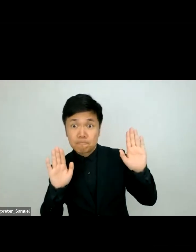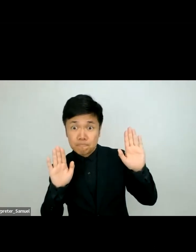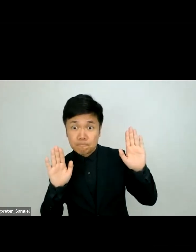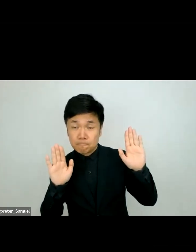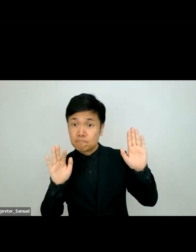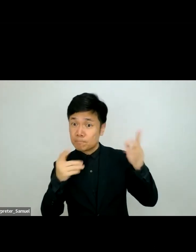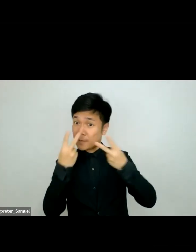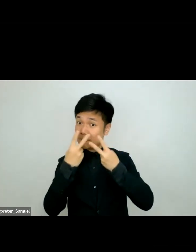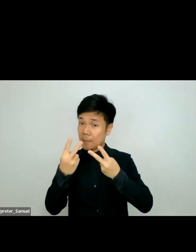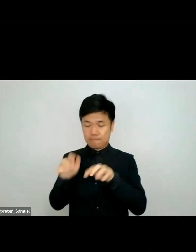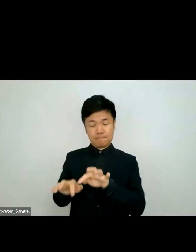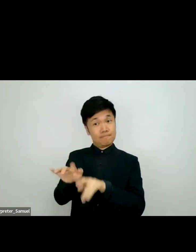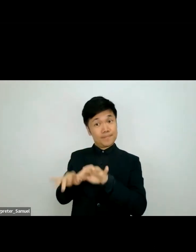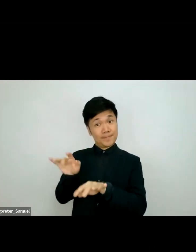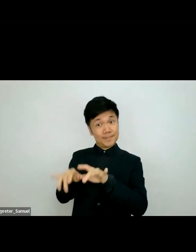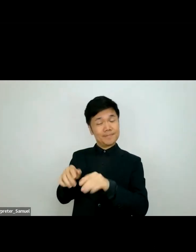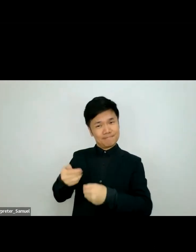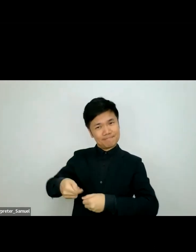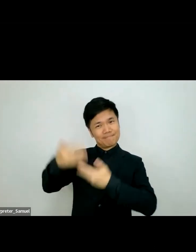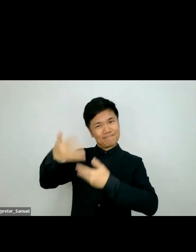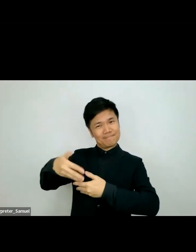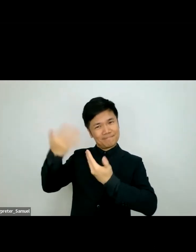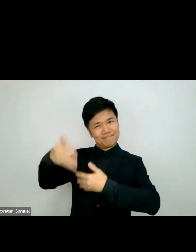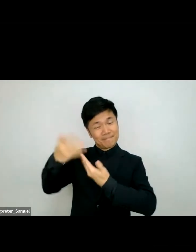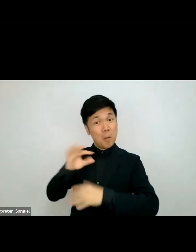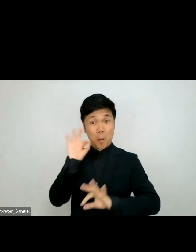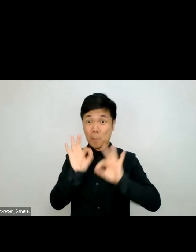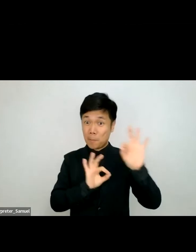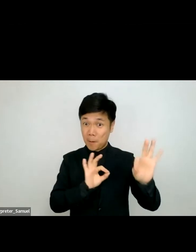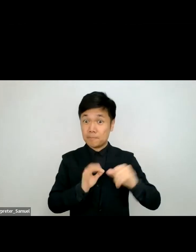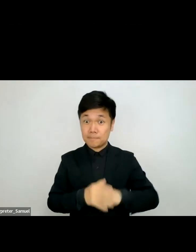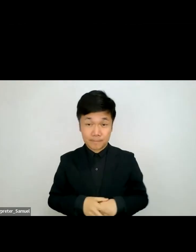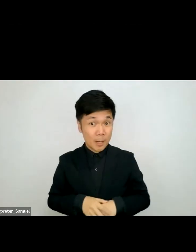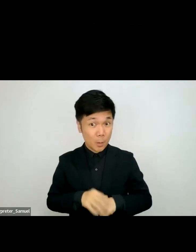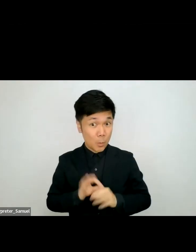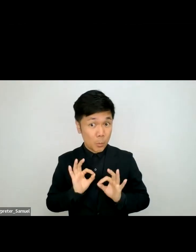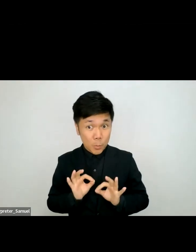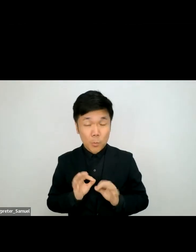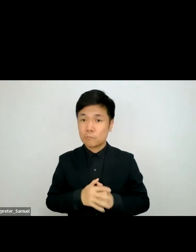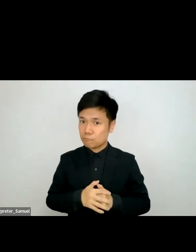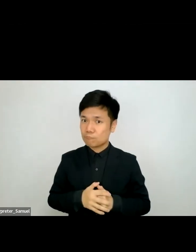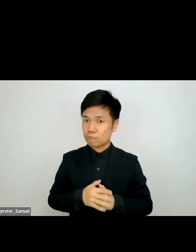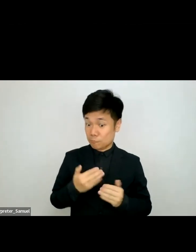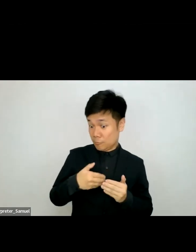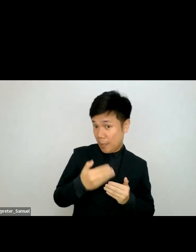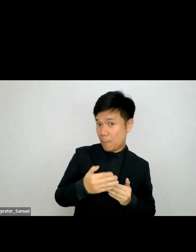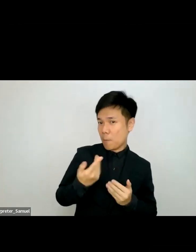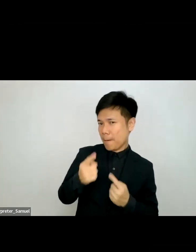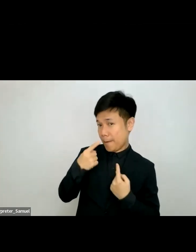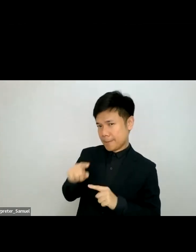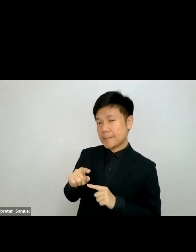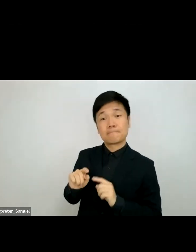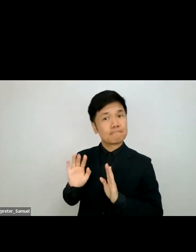public de mettre vos questions éventuelles dans le chat et nous allons revenir à